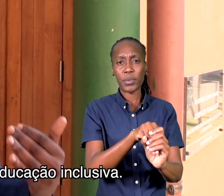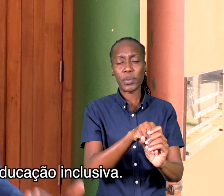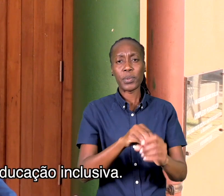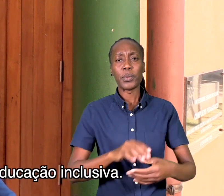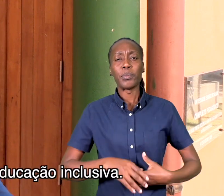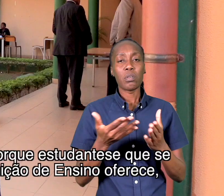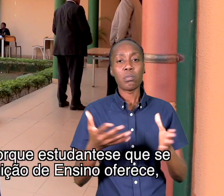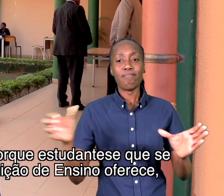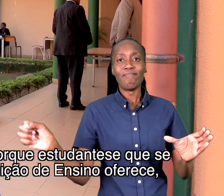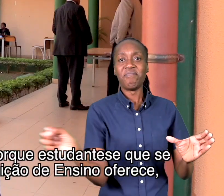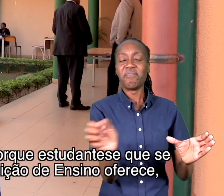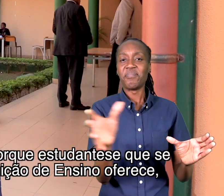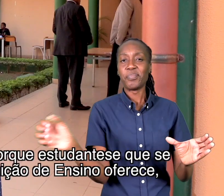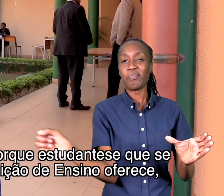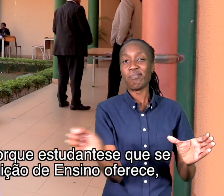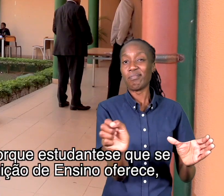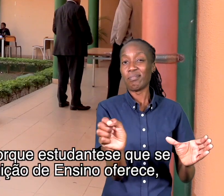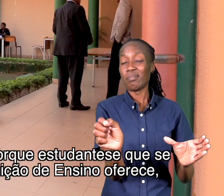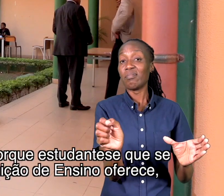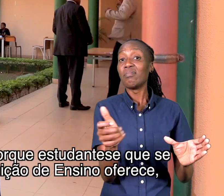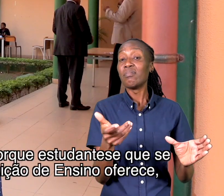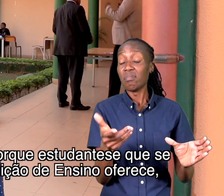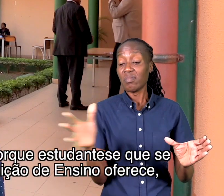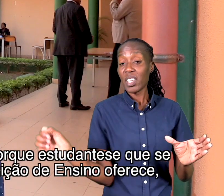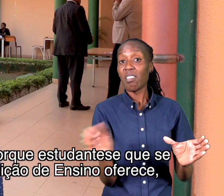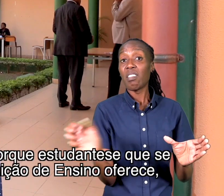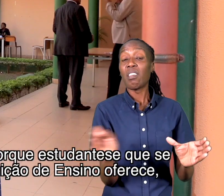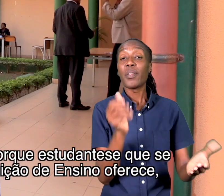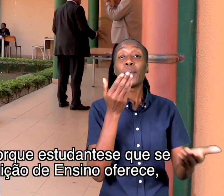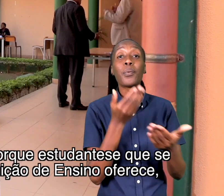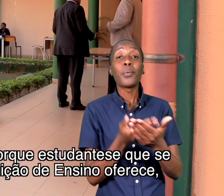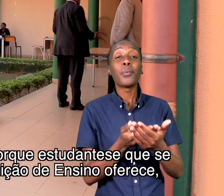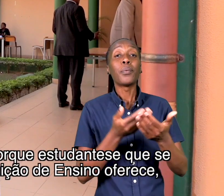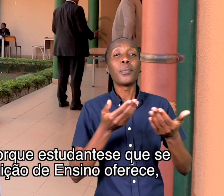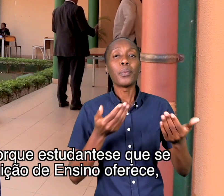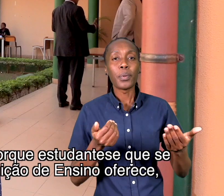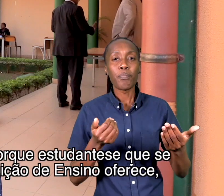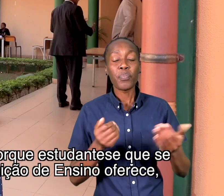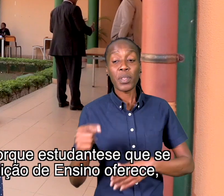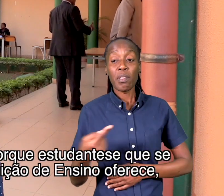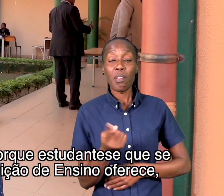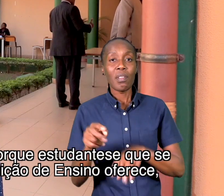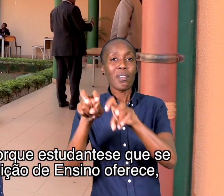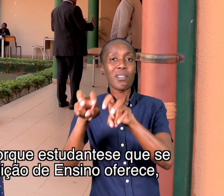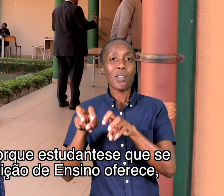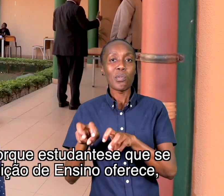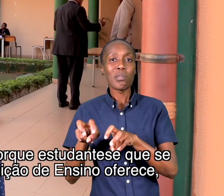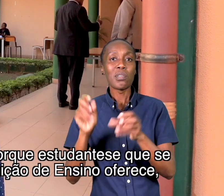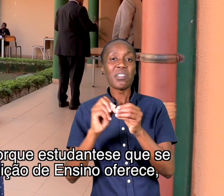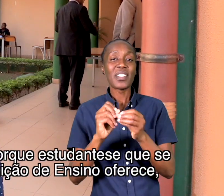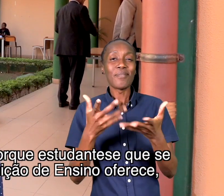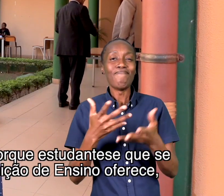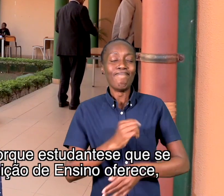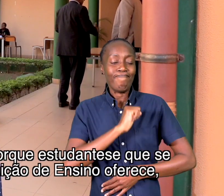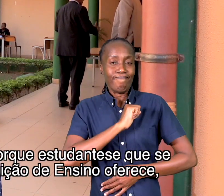educação inclusiva. Estamos já na fase de integração. É integração. É integração porque